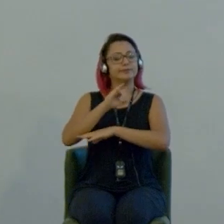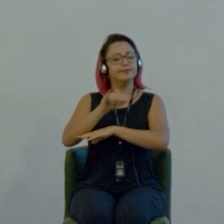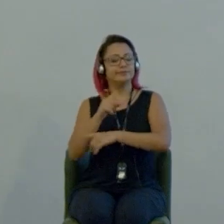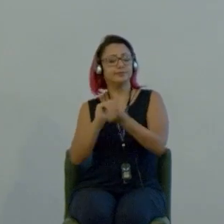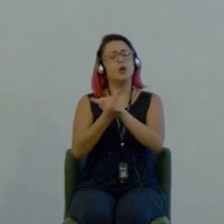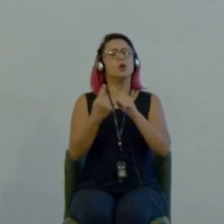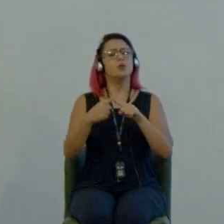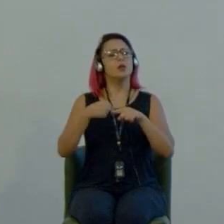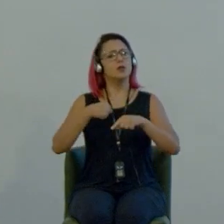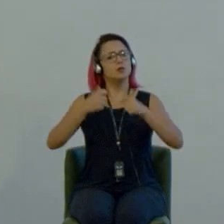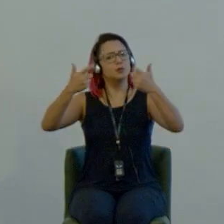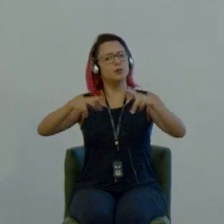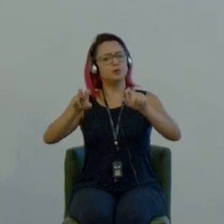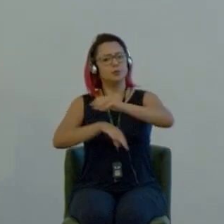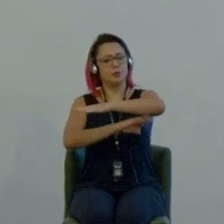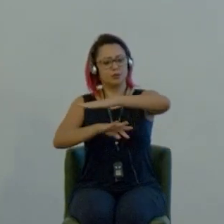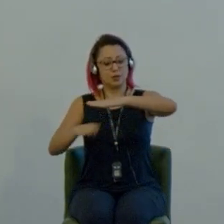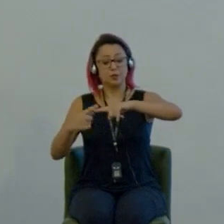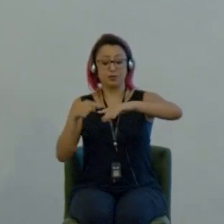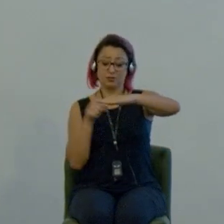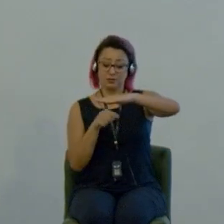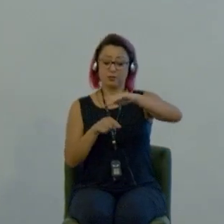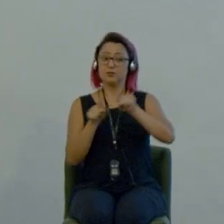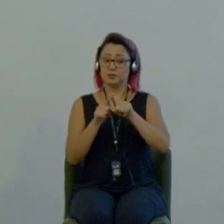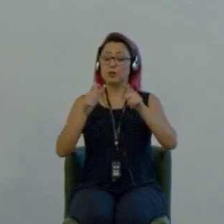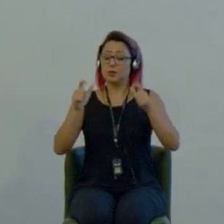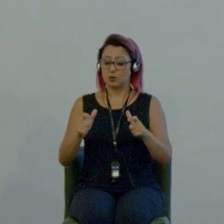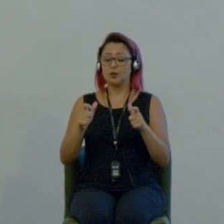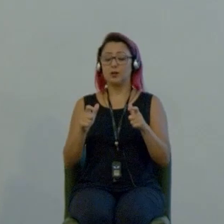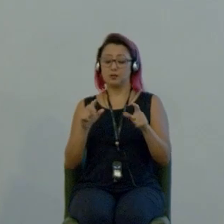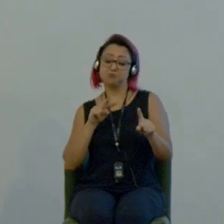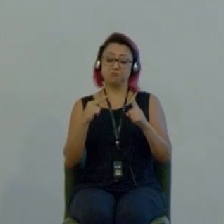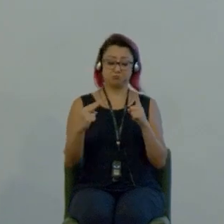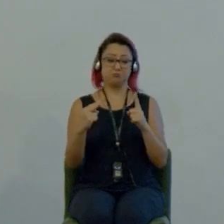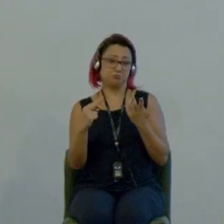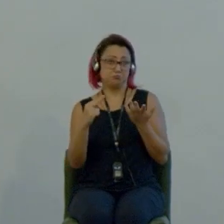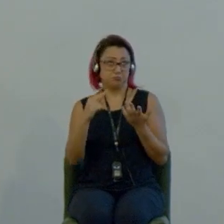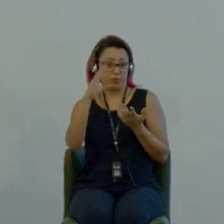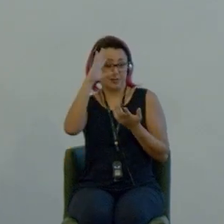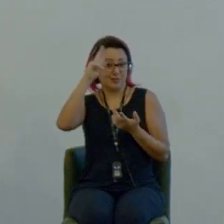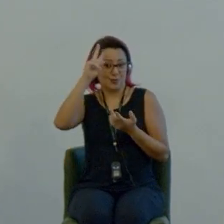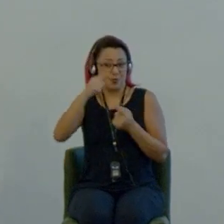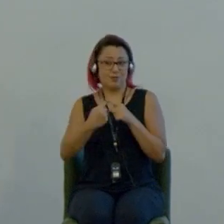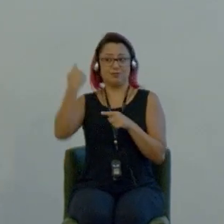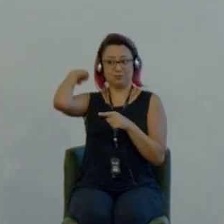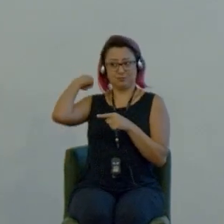dis, voilà, c'est l'autre point de départ de Terraforma, c'est l'histoire des cartes.